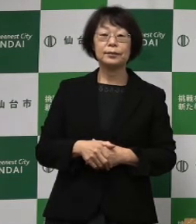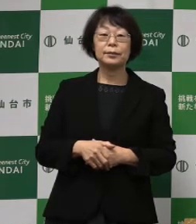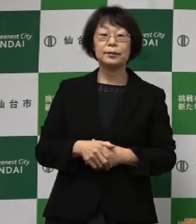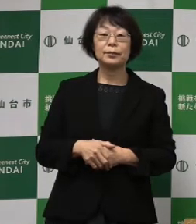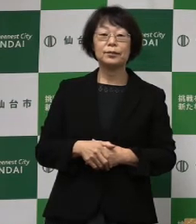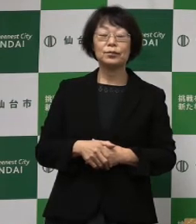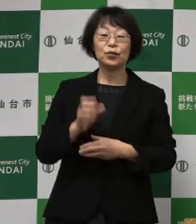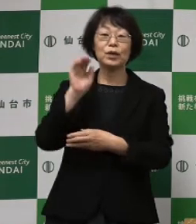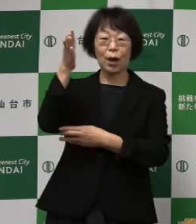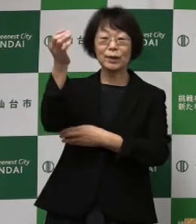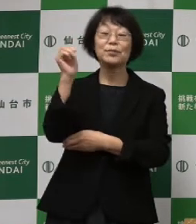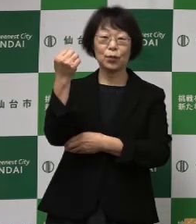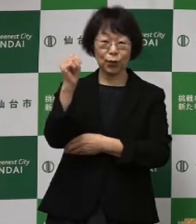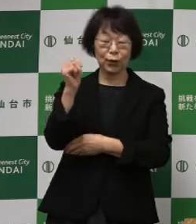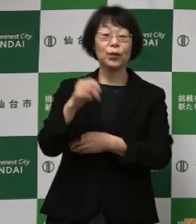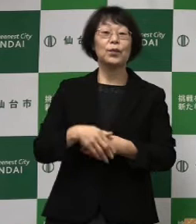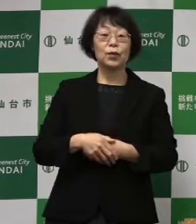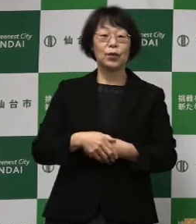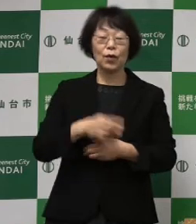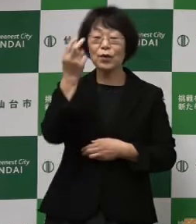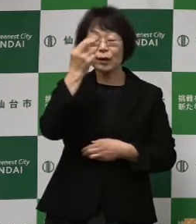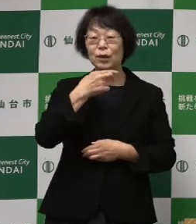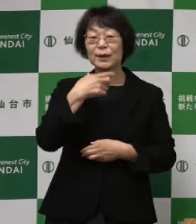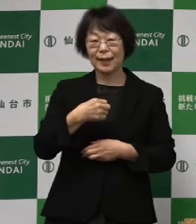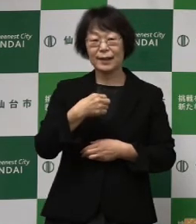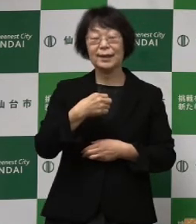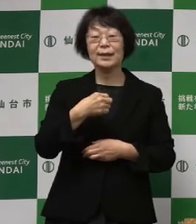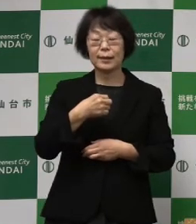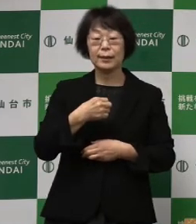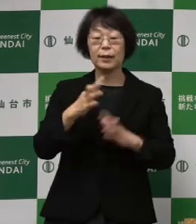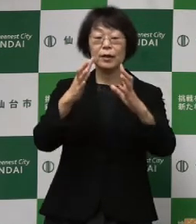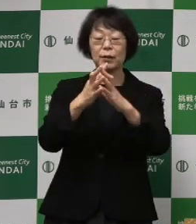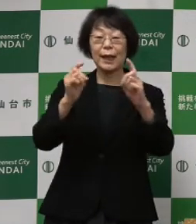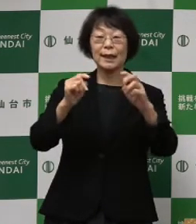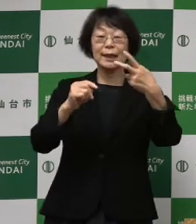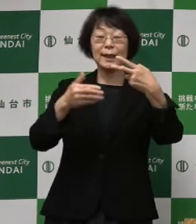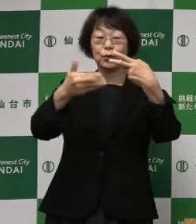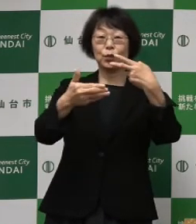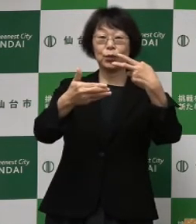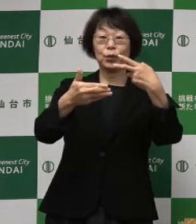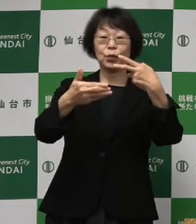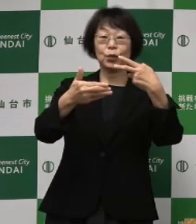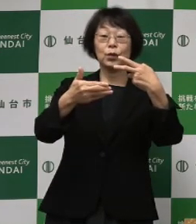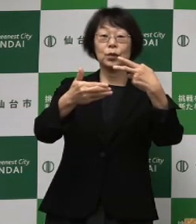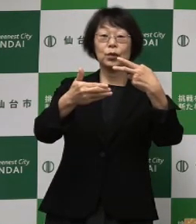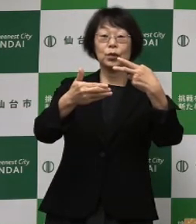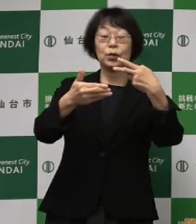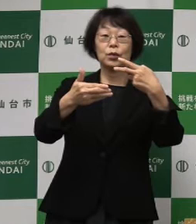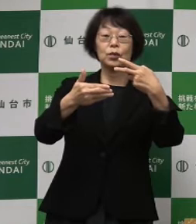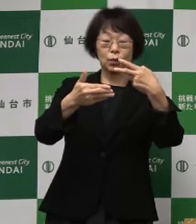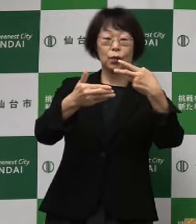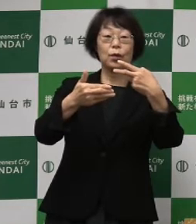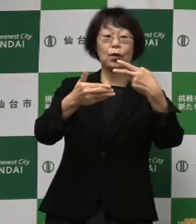すいません、川口君、すいません、確認なんですけど、はい、宮城美空の、 はい、 前議